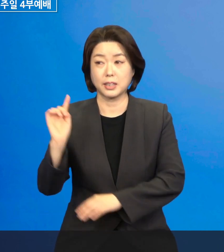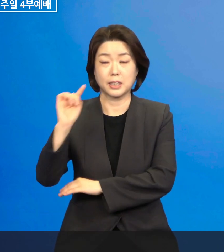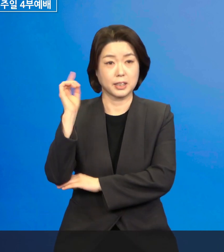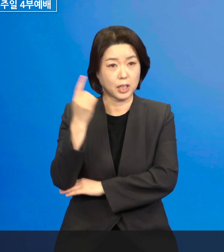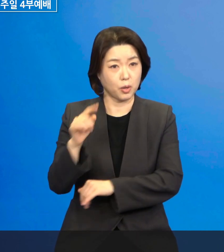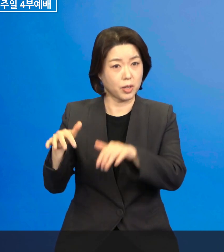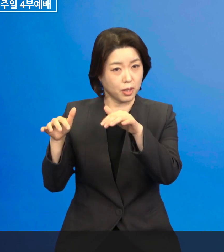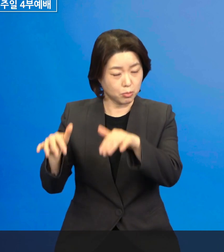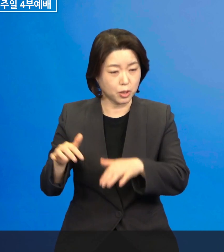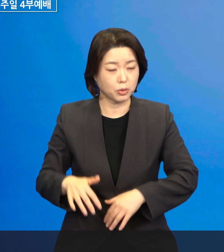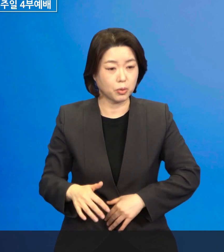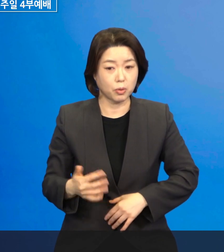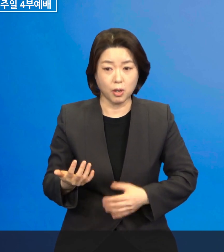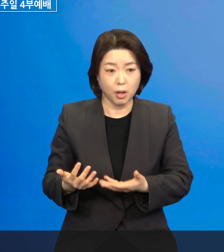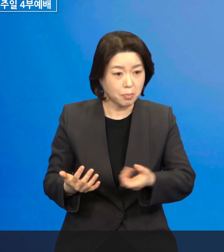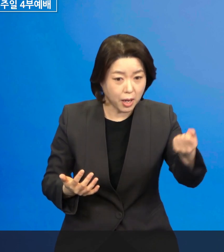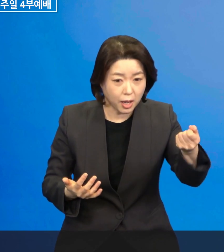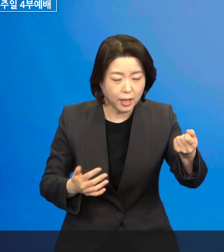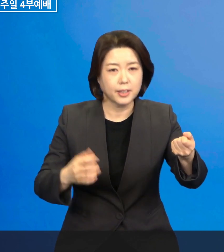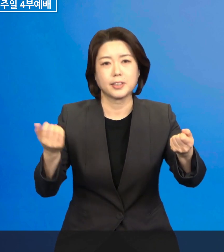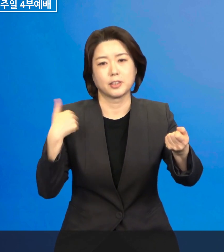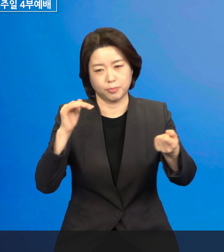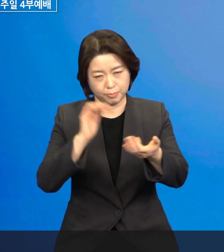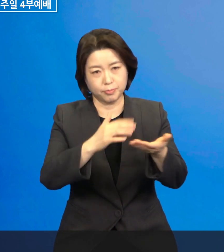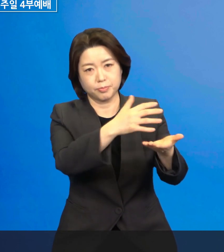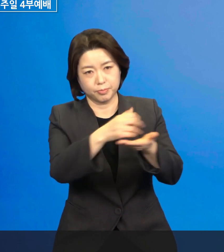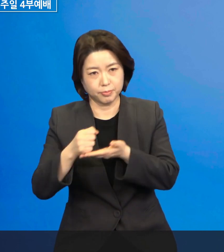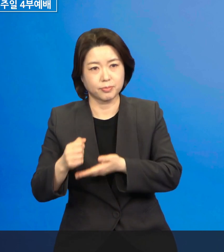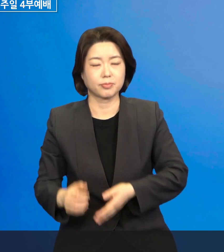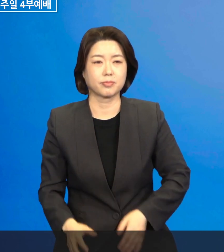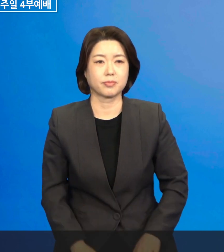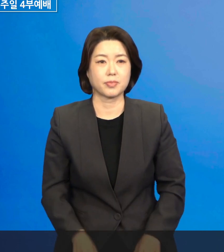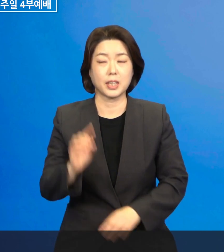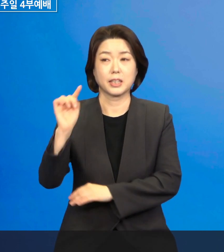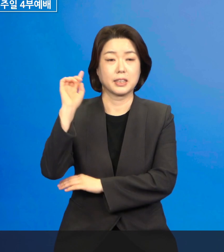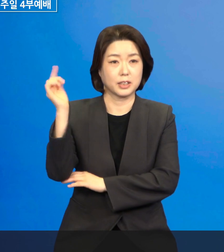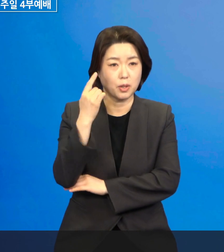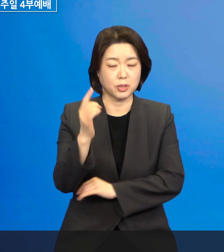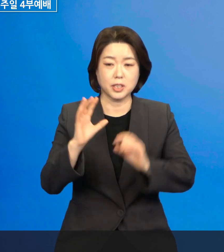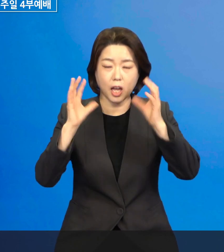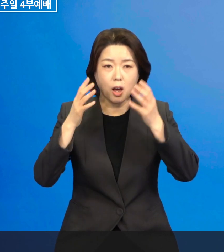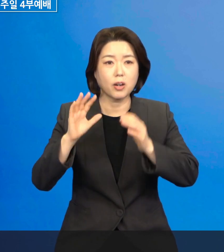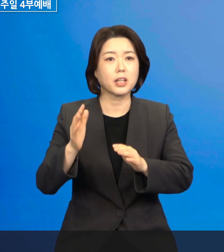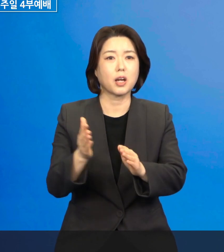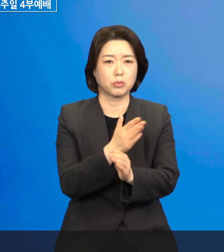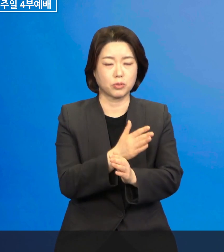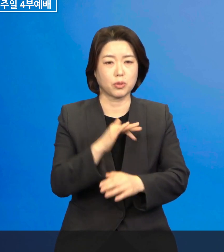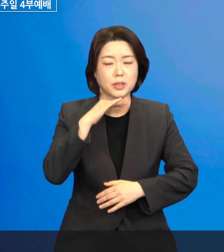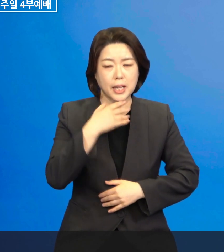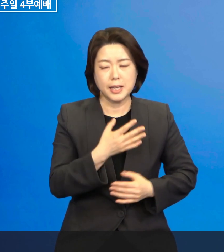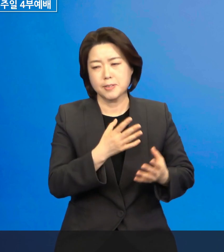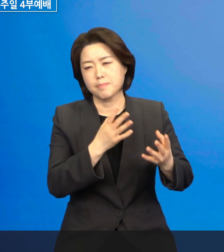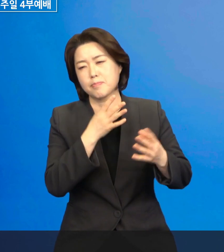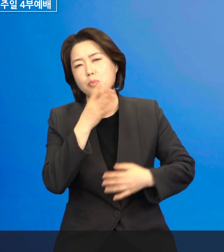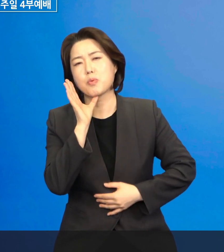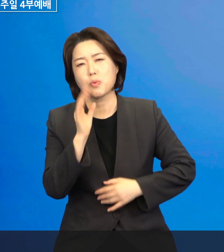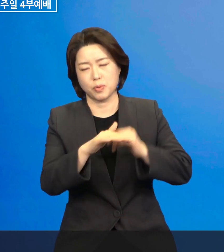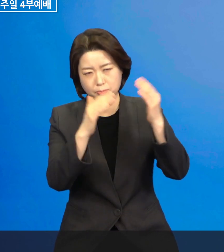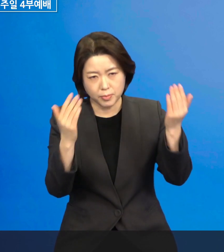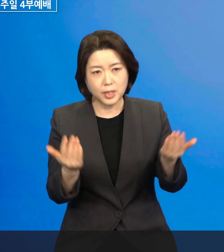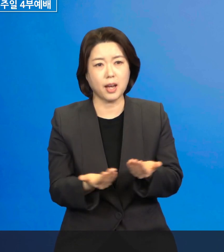부하들도 잃어버린 것을 모두 찾았다. 다윗은 어린아이로부터 나이 많은 노인에